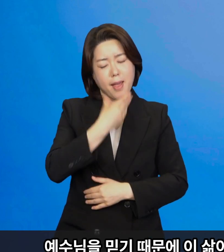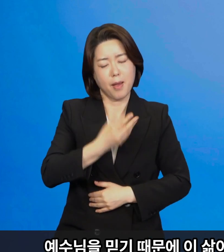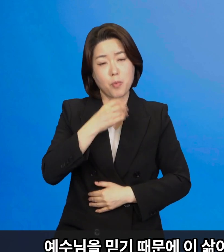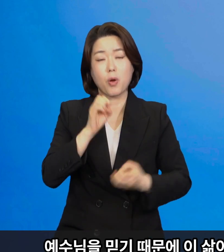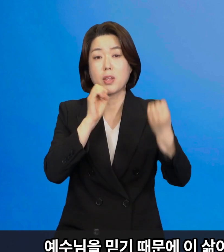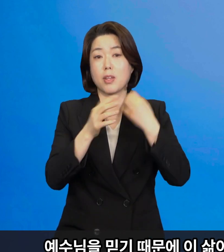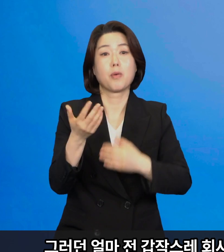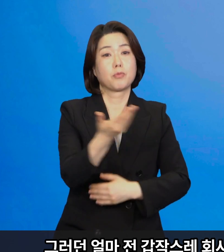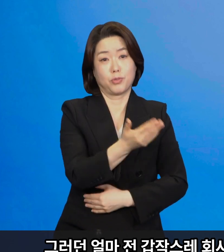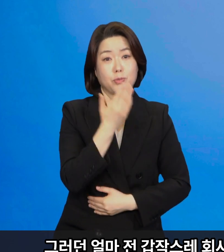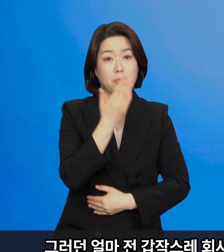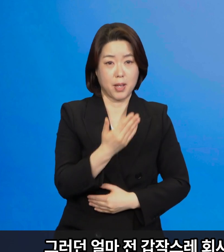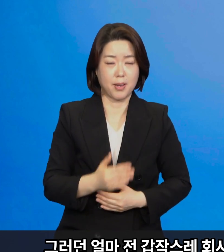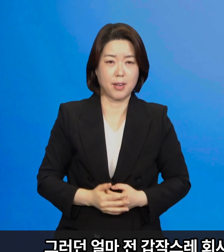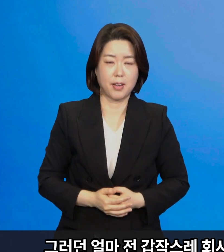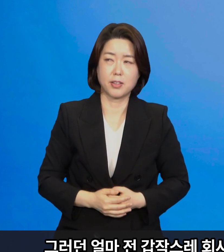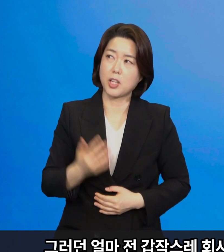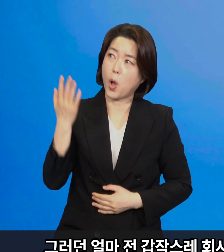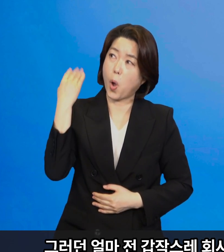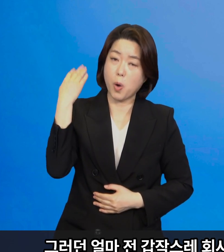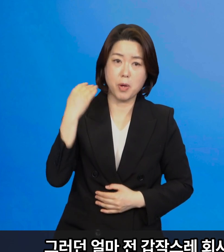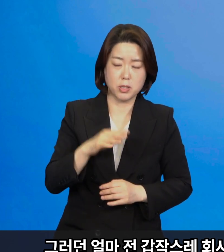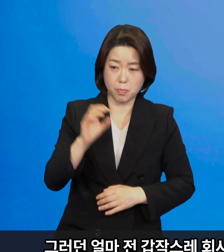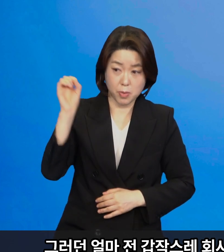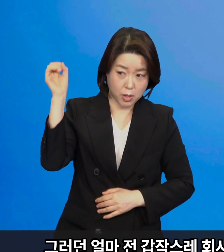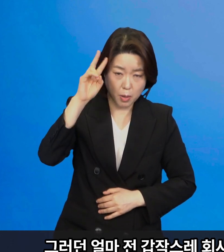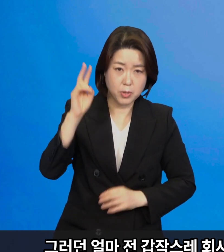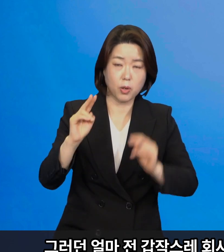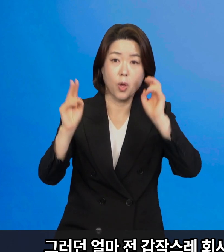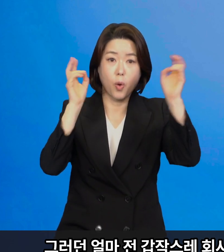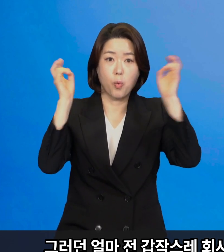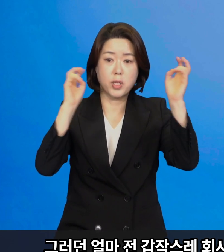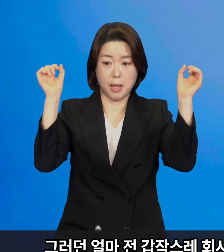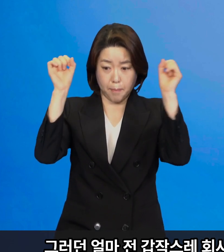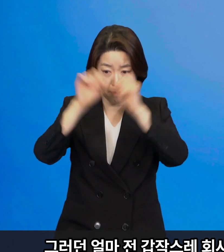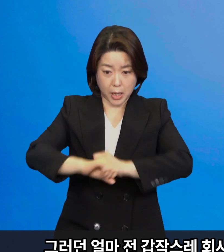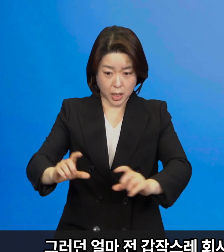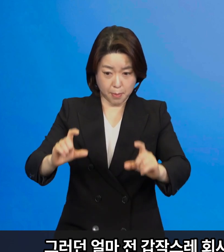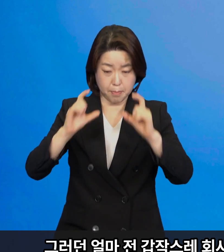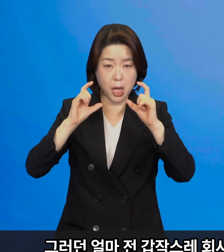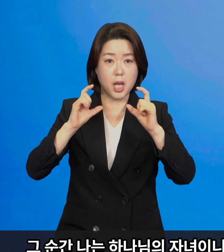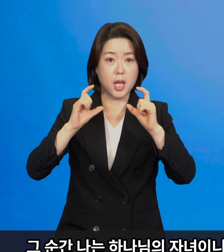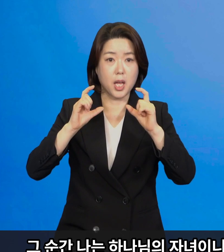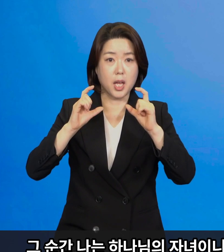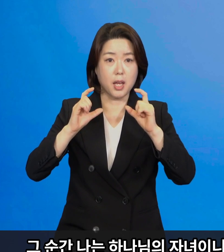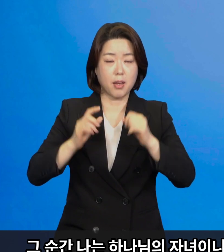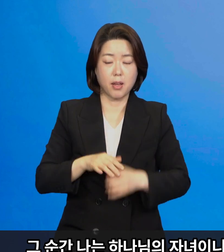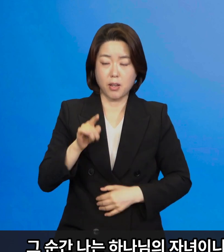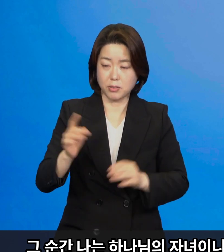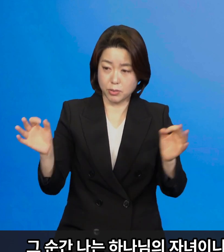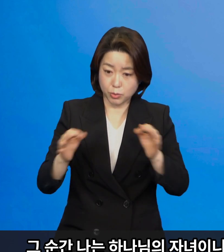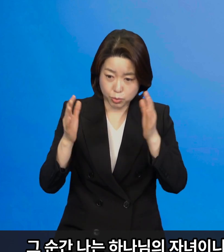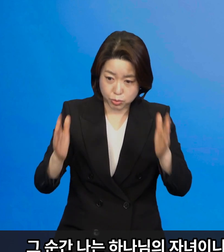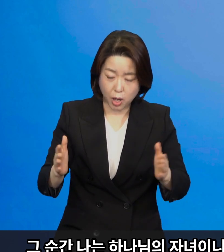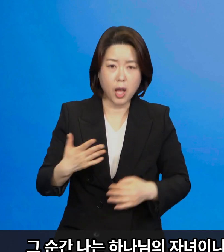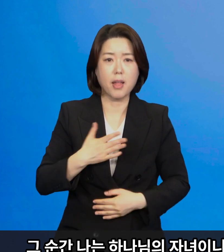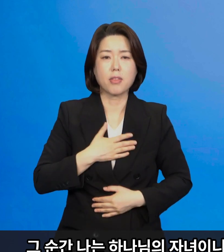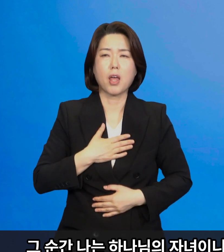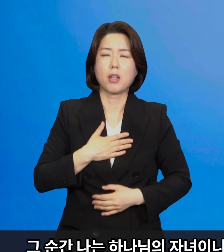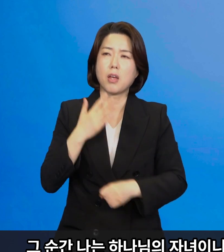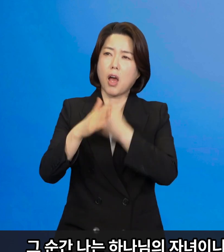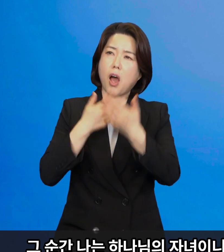대답했습니다. 그러던 얼마 전 갑작스레 회사가 망했다는 통보를 받았습니다. 그 순간 나는